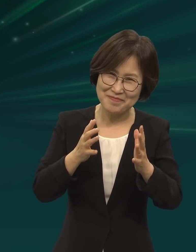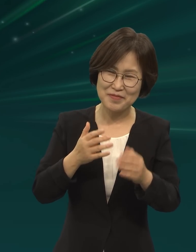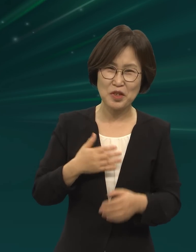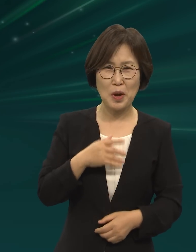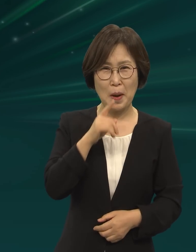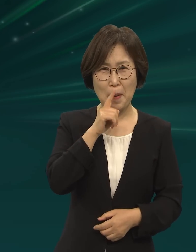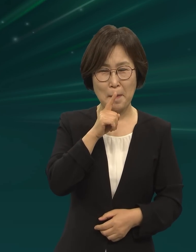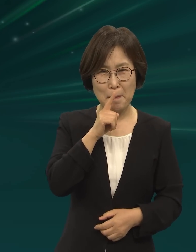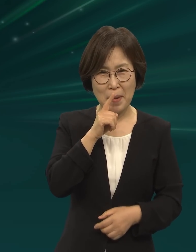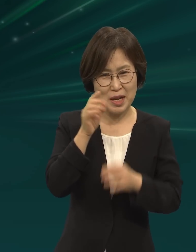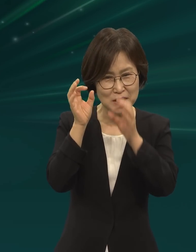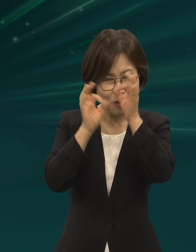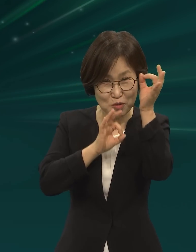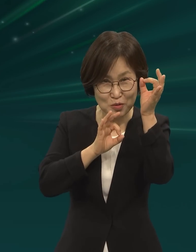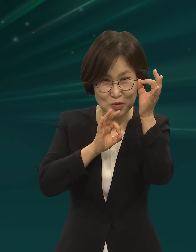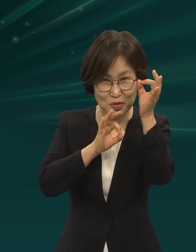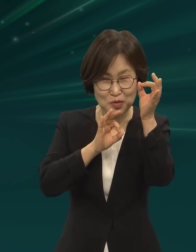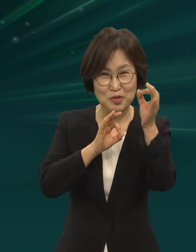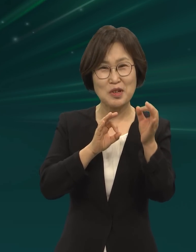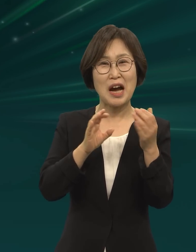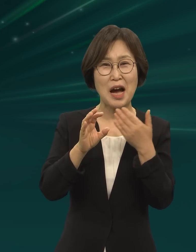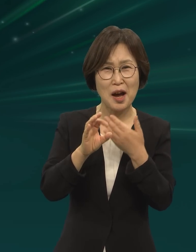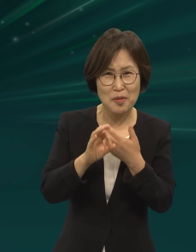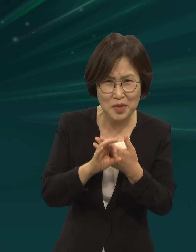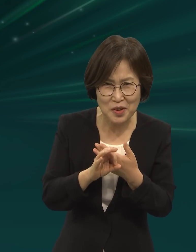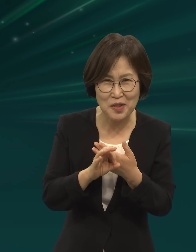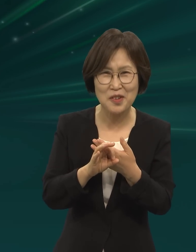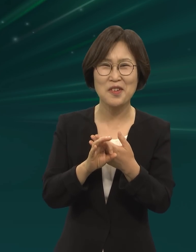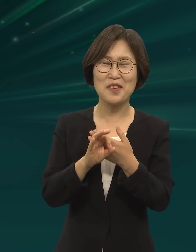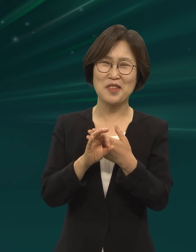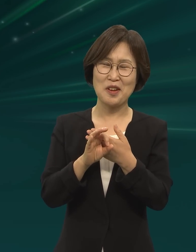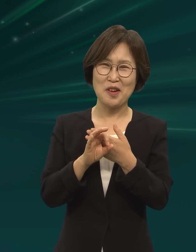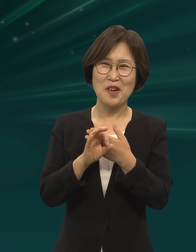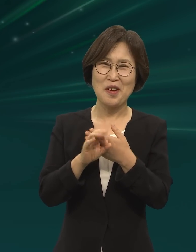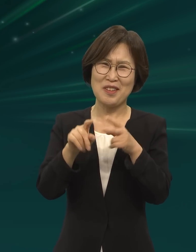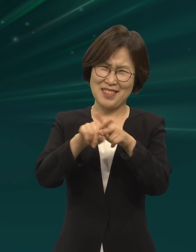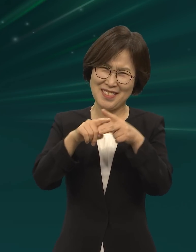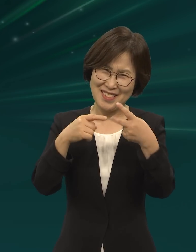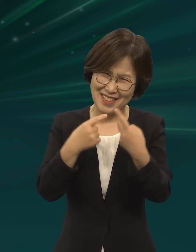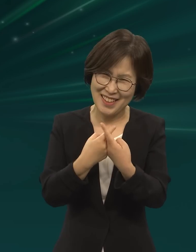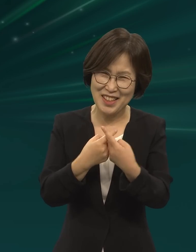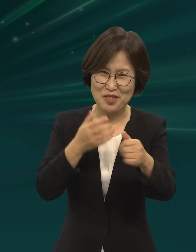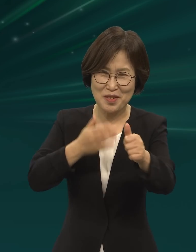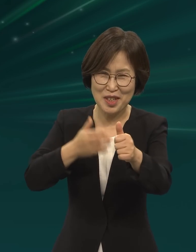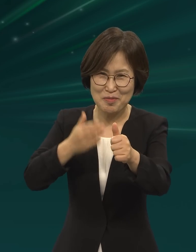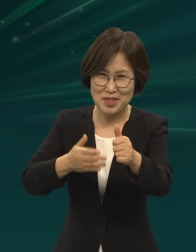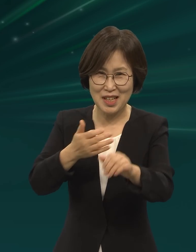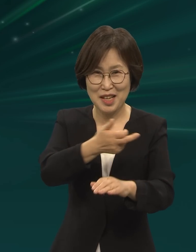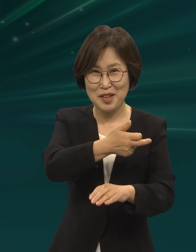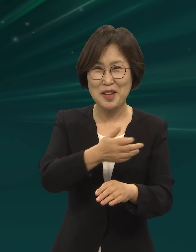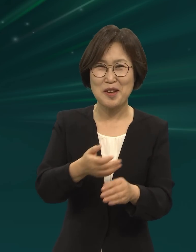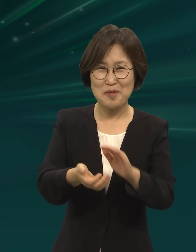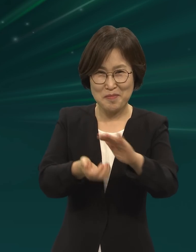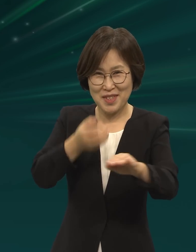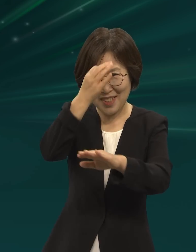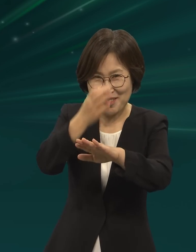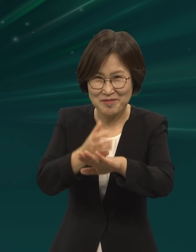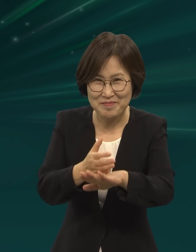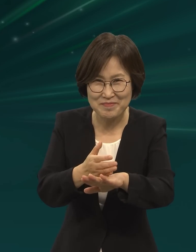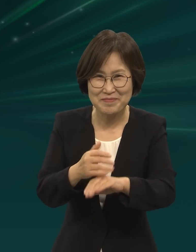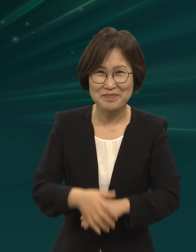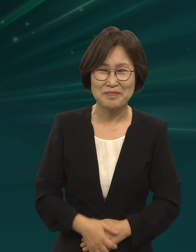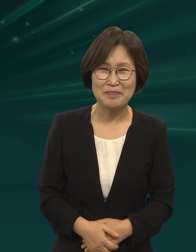뭐 오해되는 말이 있으면 미리 사과를 드립니다. 여러분 좀 이해해 주시고